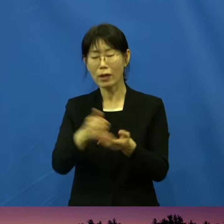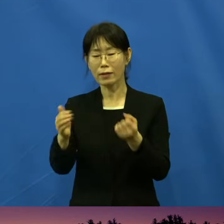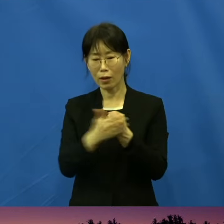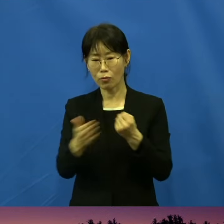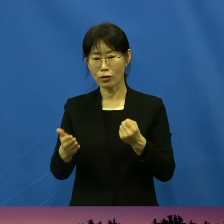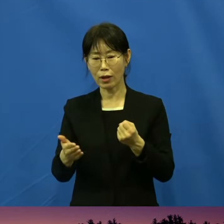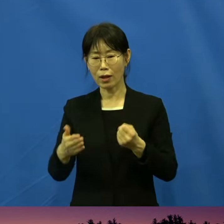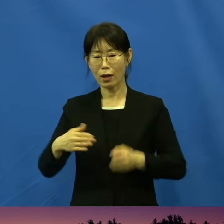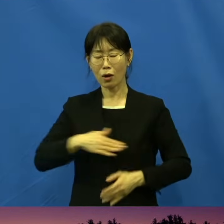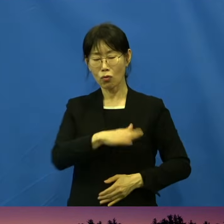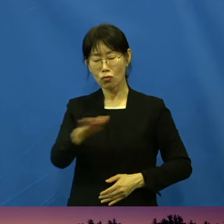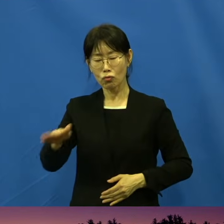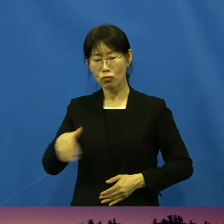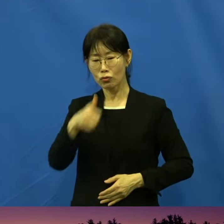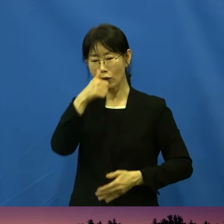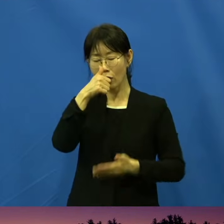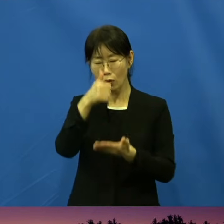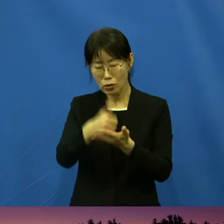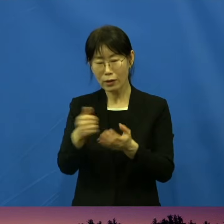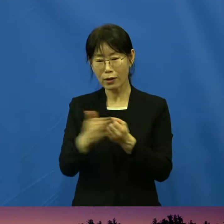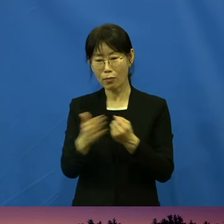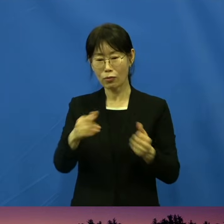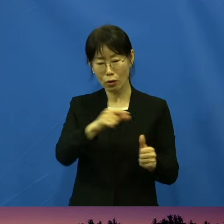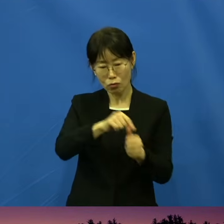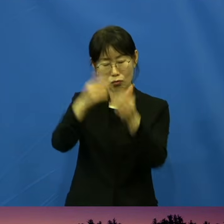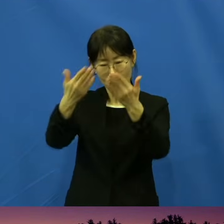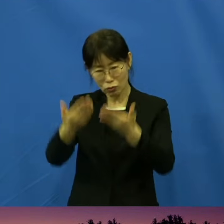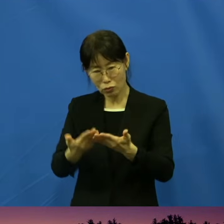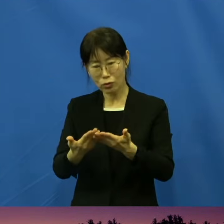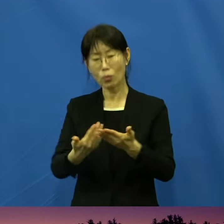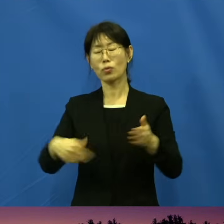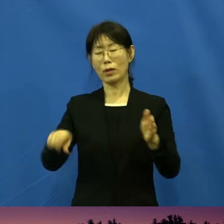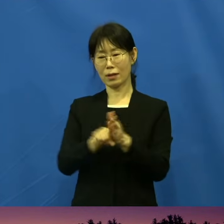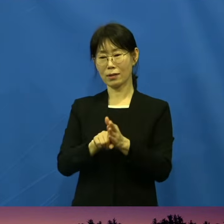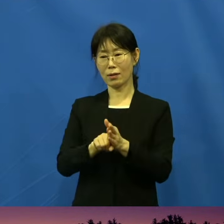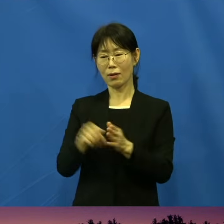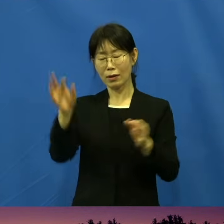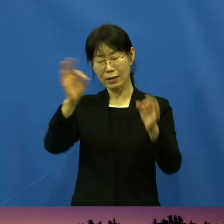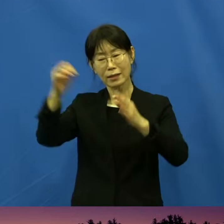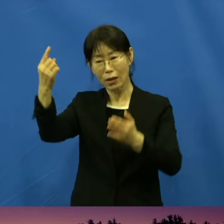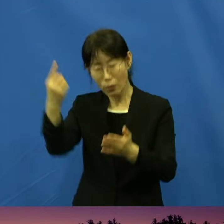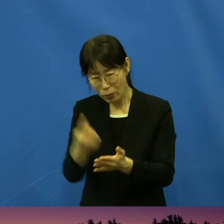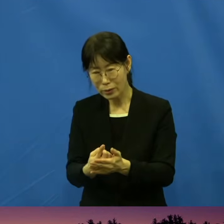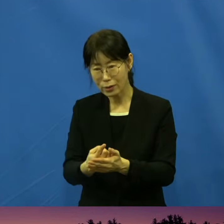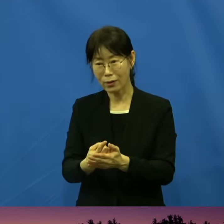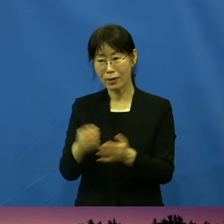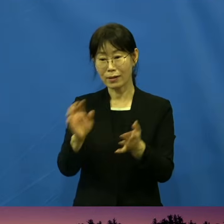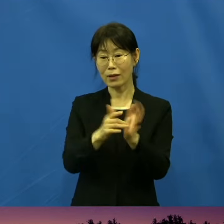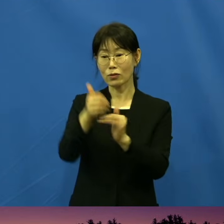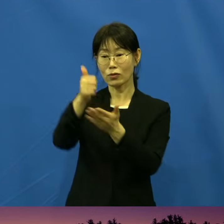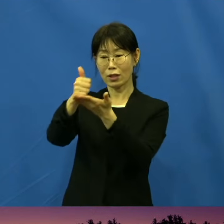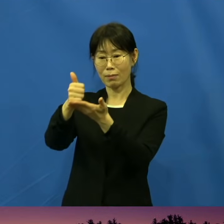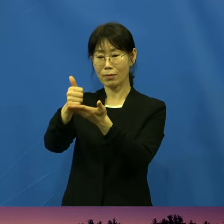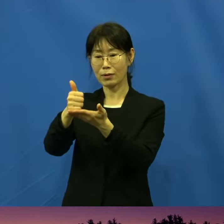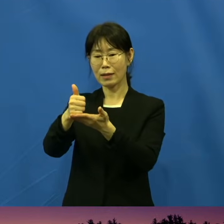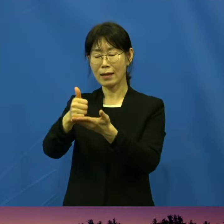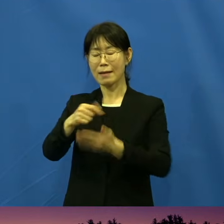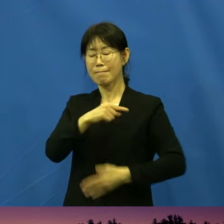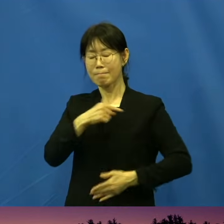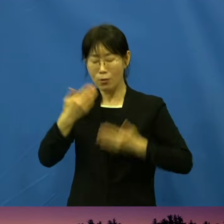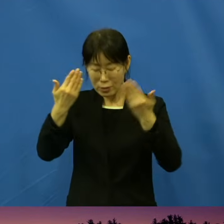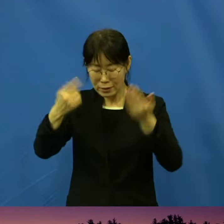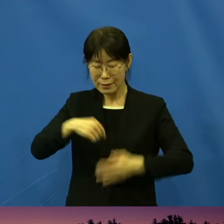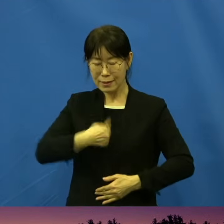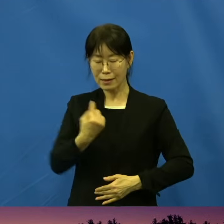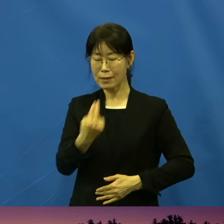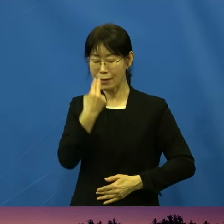올라가는 게 아니라 내려가는 게 더 섬기는 자로, 기꺼이 자기 목숨까지 내어놓고 섬기는 자로 살았던